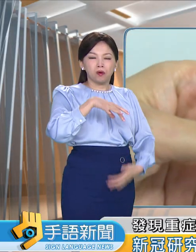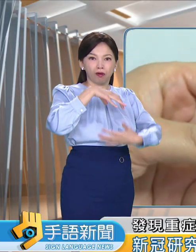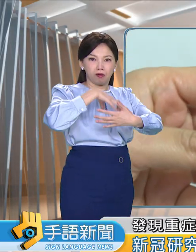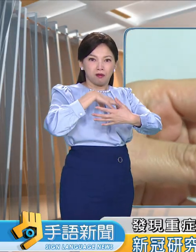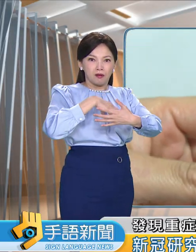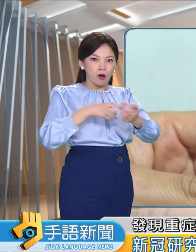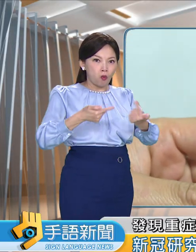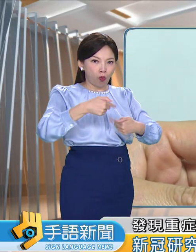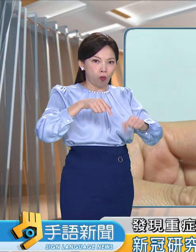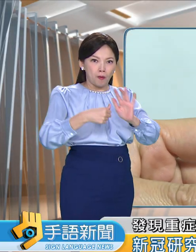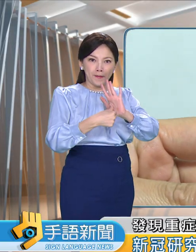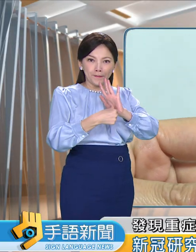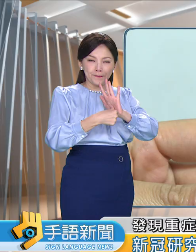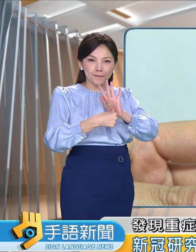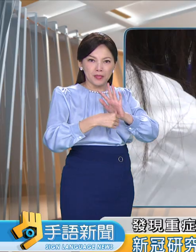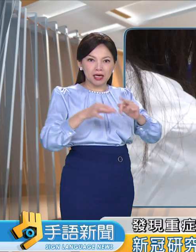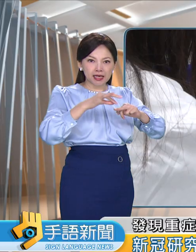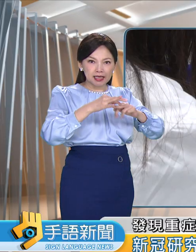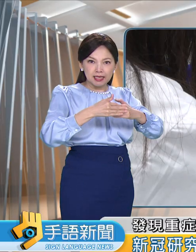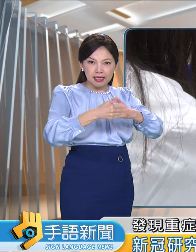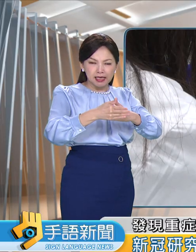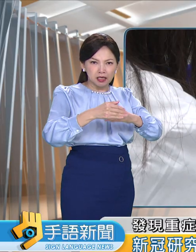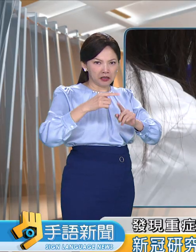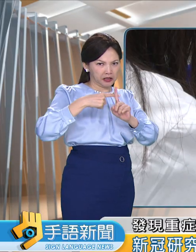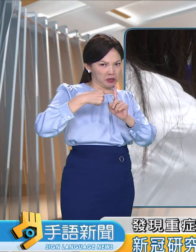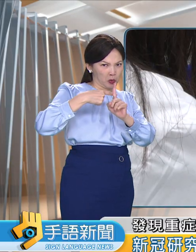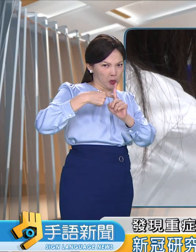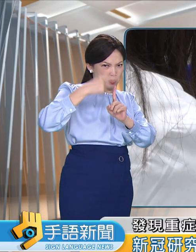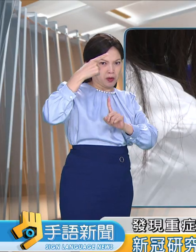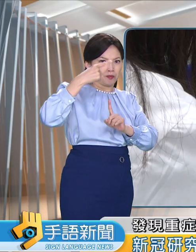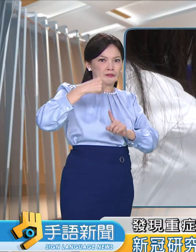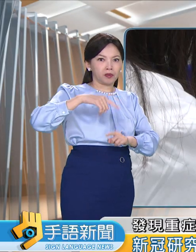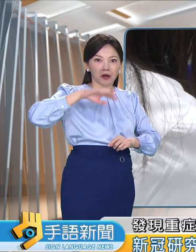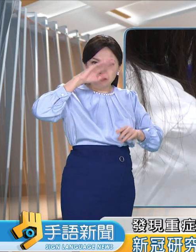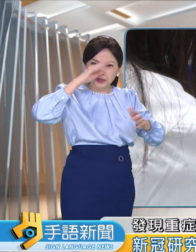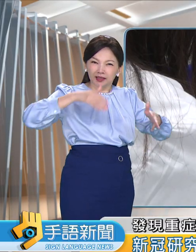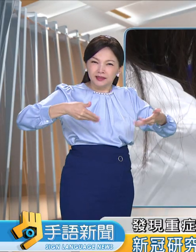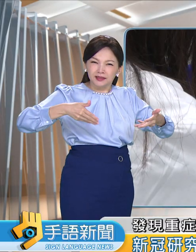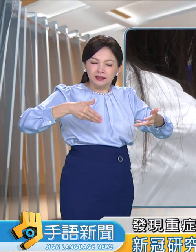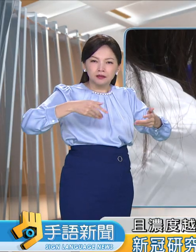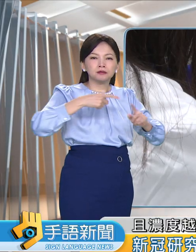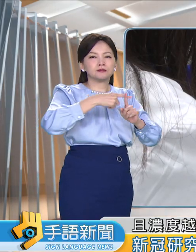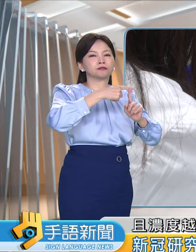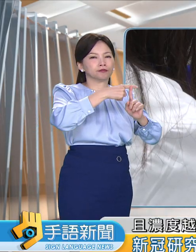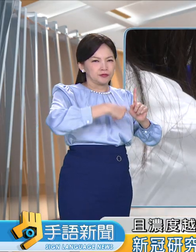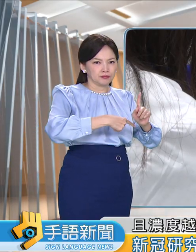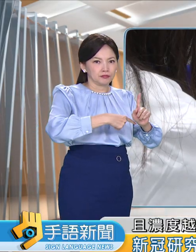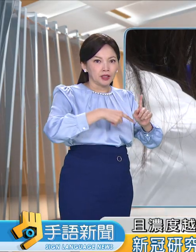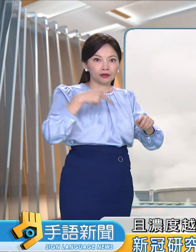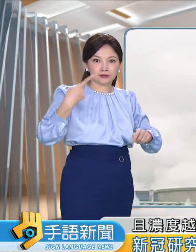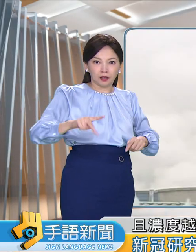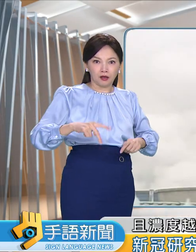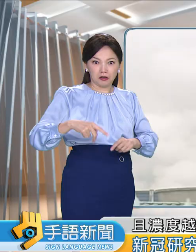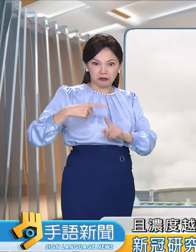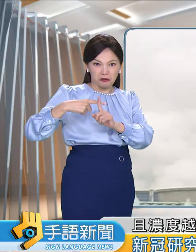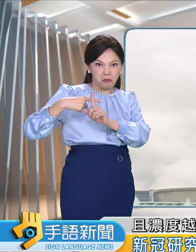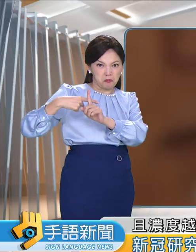者尿液当中的镉浓度比轻症患者高，而且浓度越